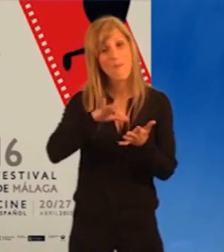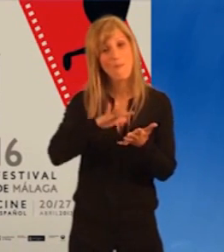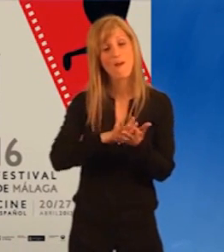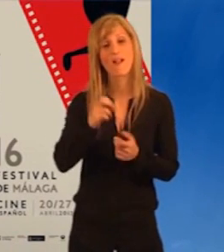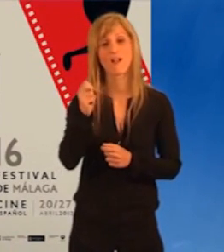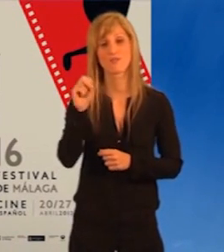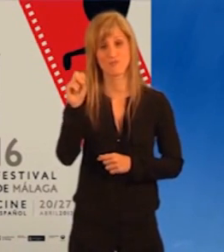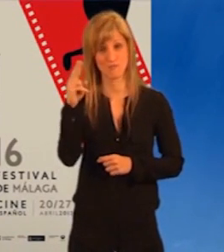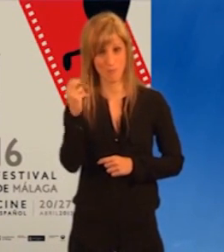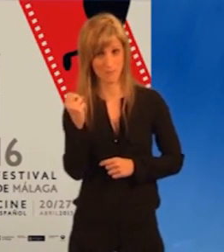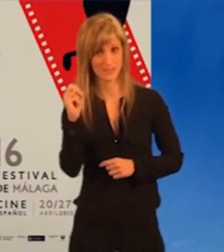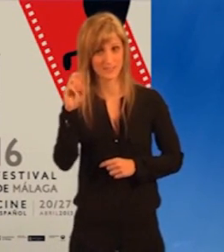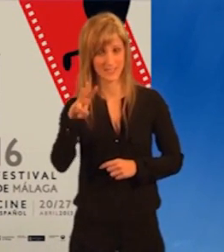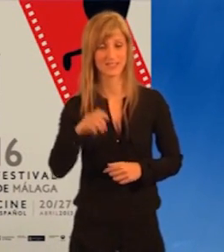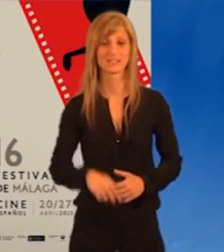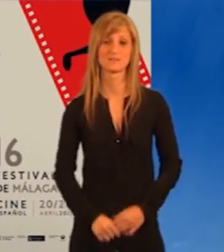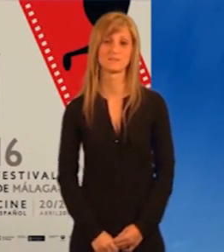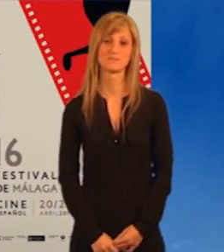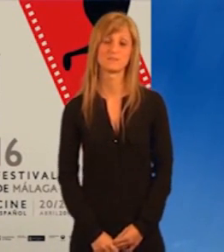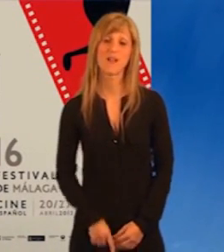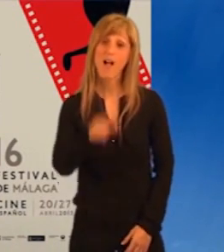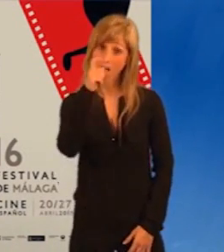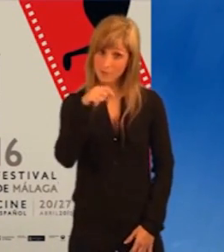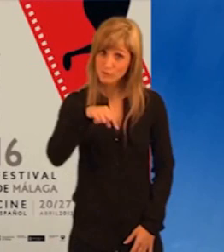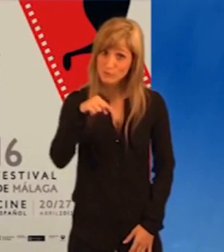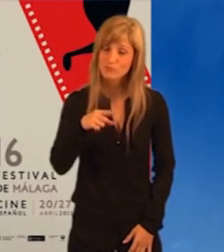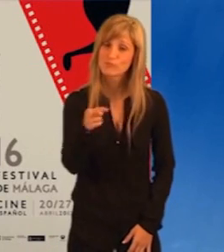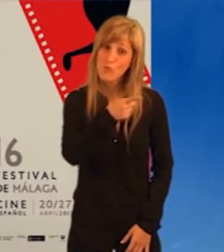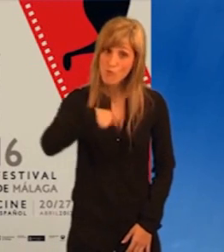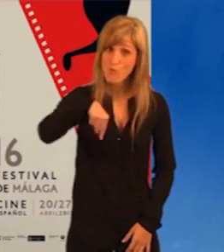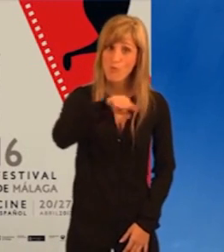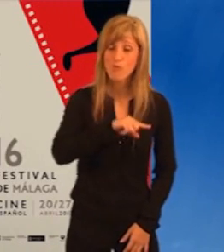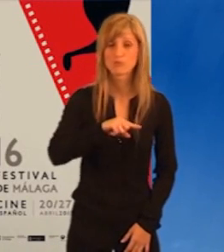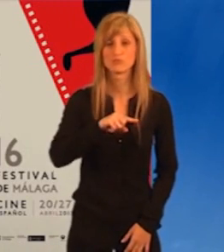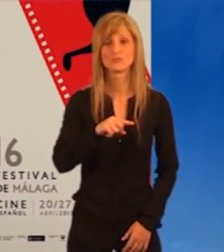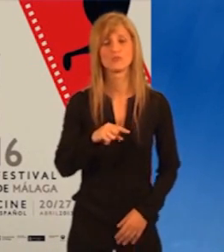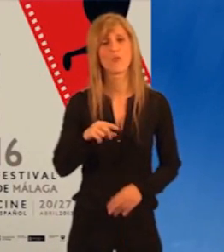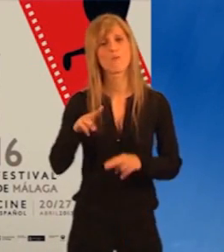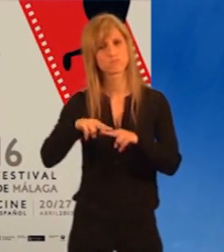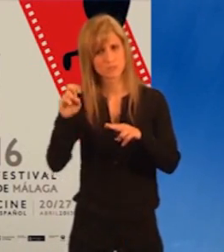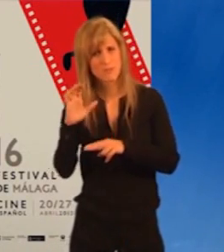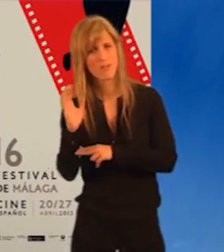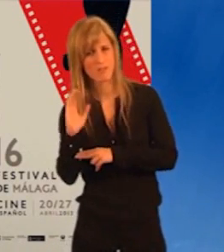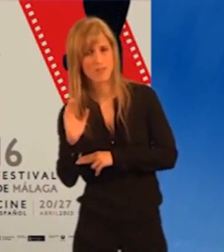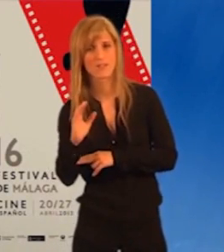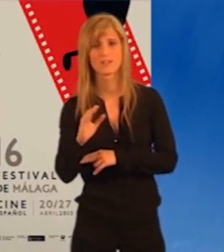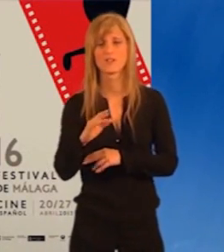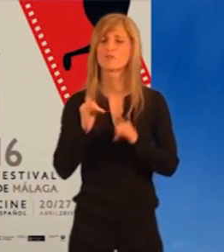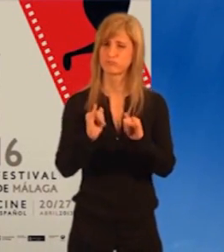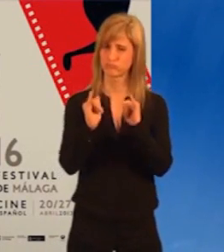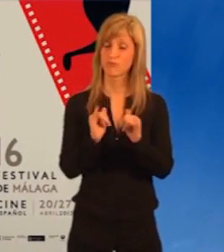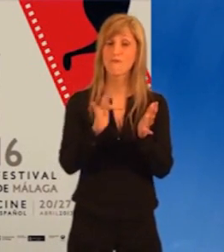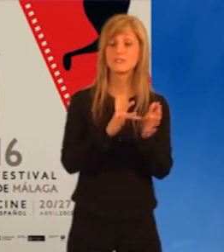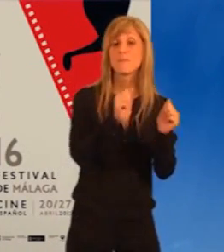Hola, bienvenidos al Festival de Cine Español de Málaga 2013. Este año podremos disfrutar de un